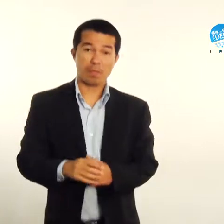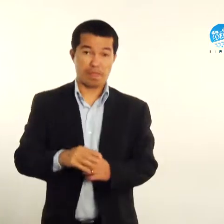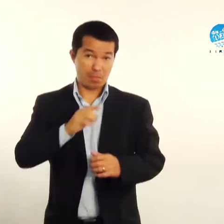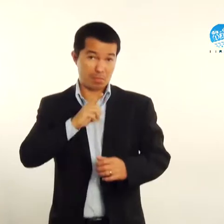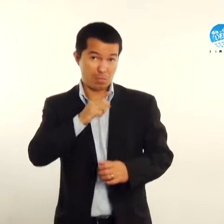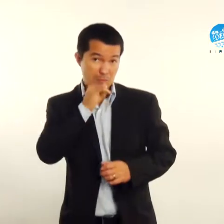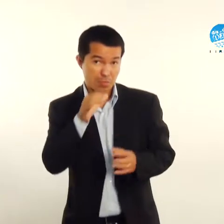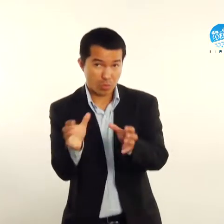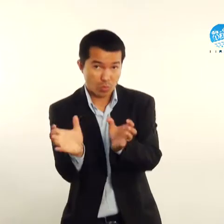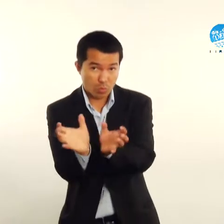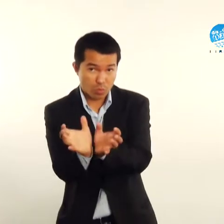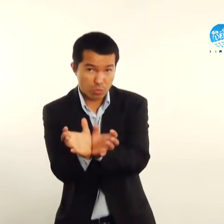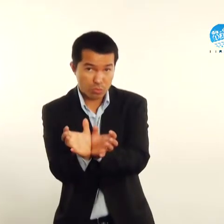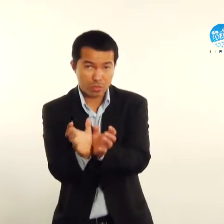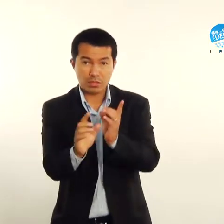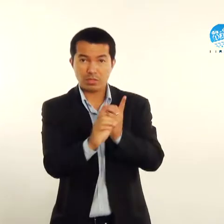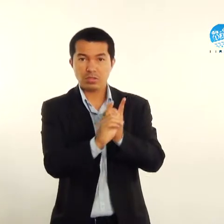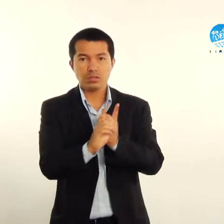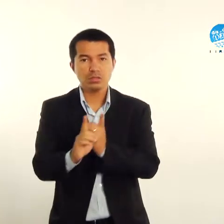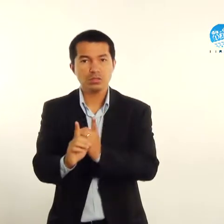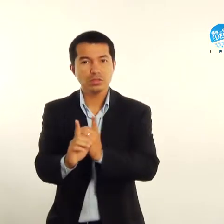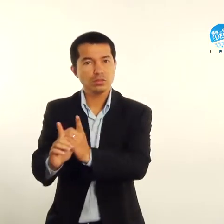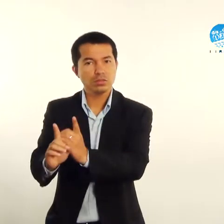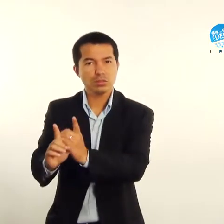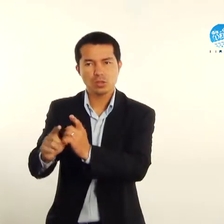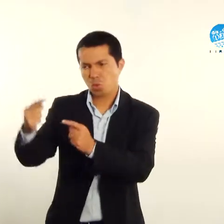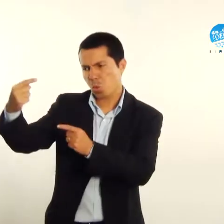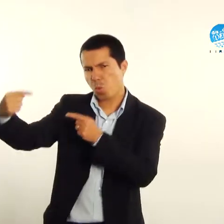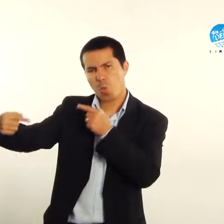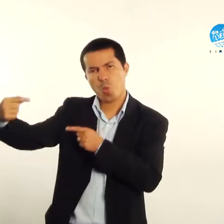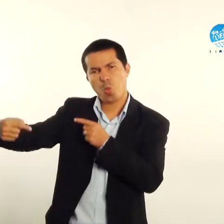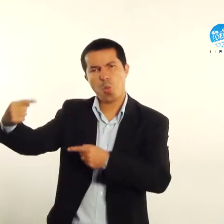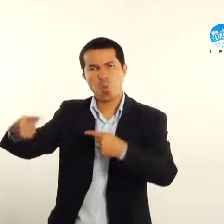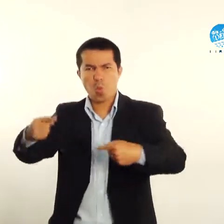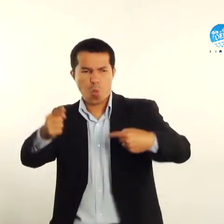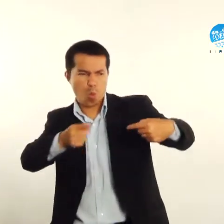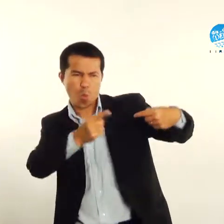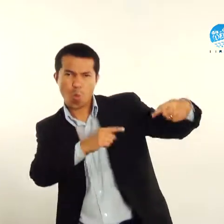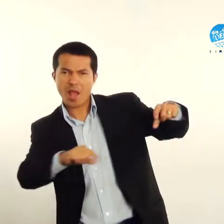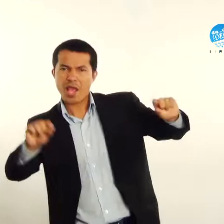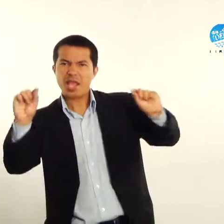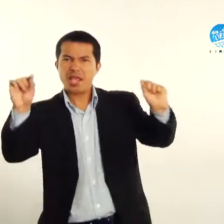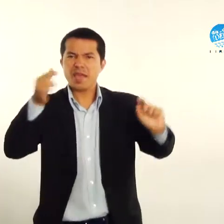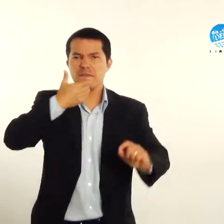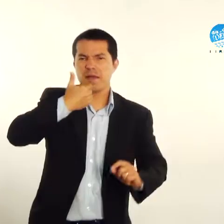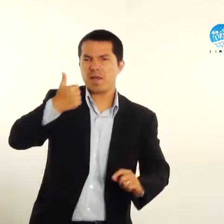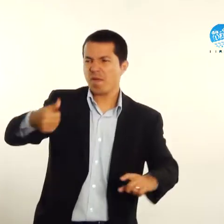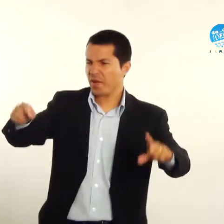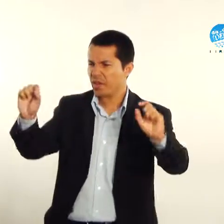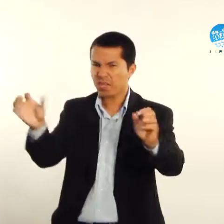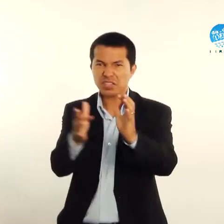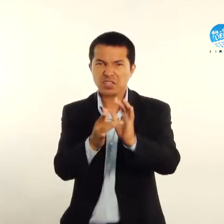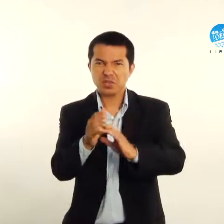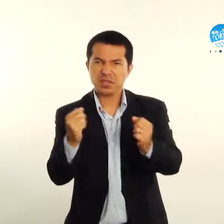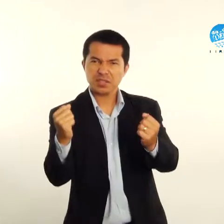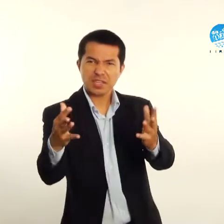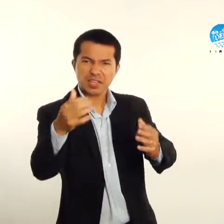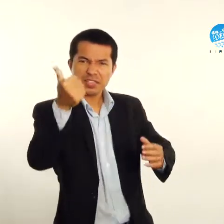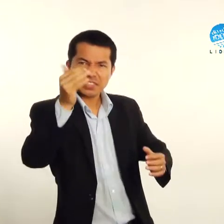Estão lá os discípulos, entre eles esperando, quem é o melhor? Para quem que ele vai dar nota